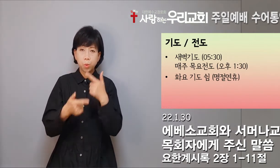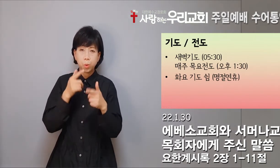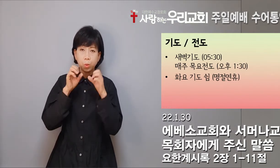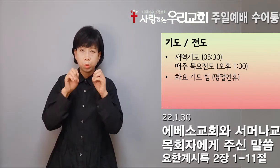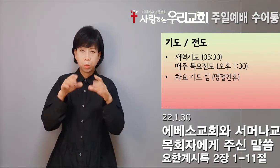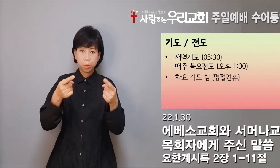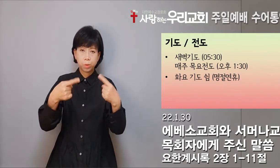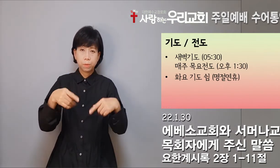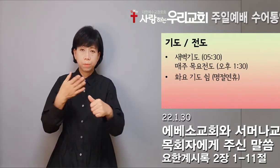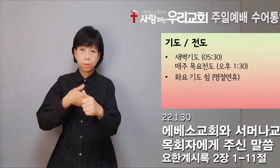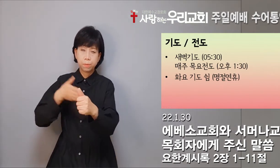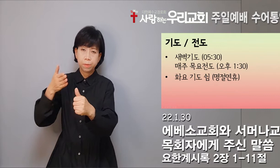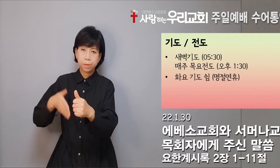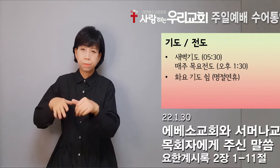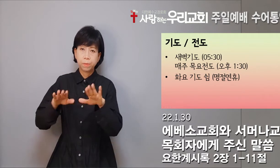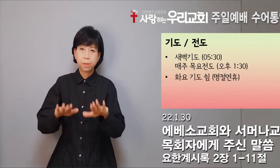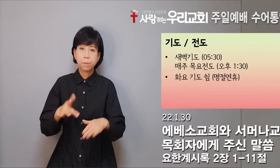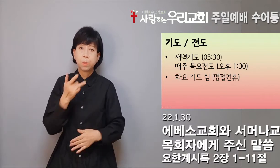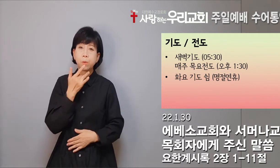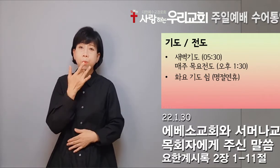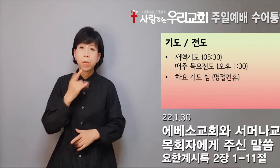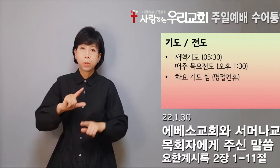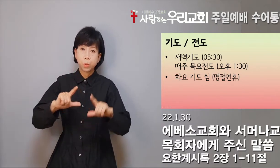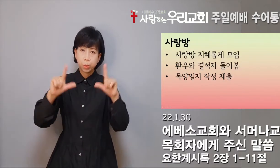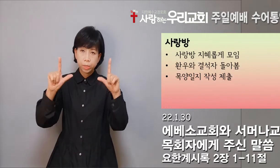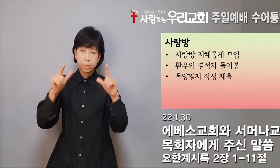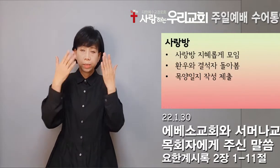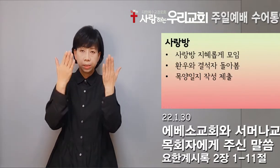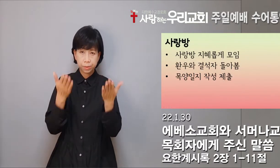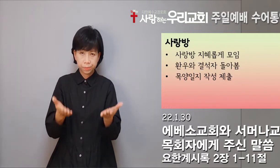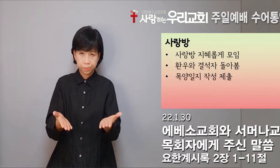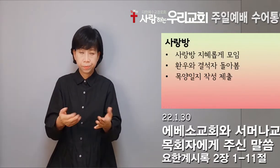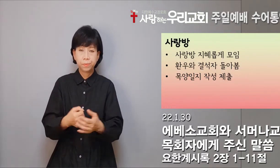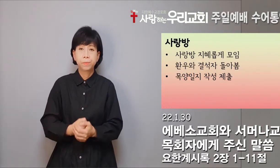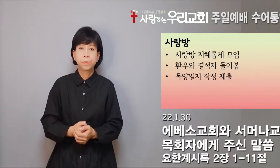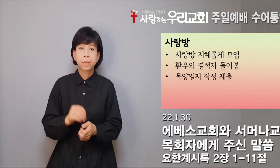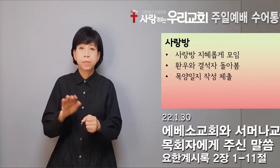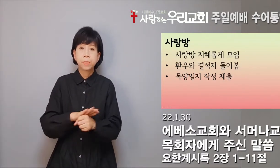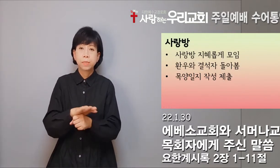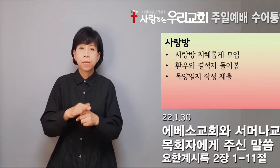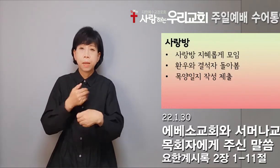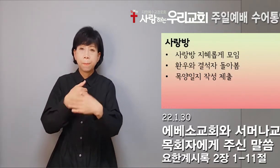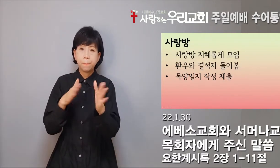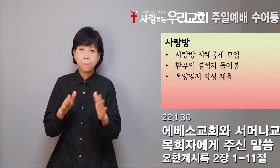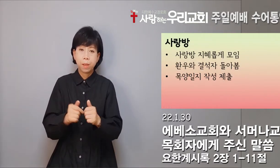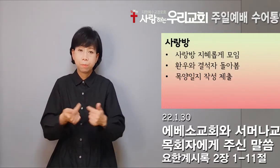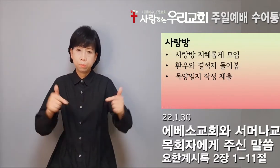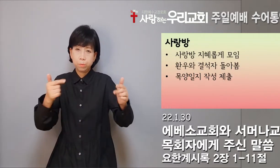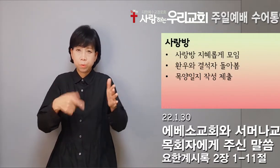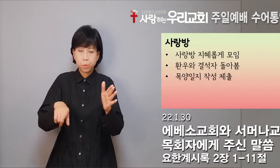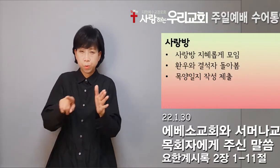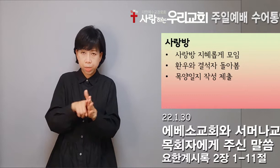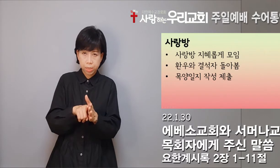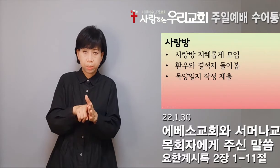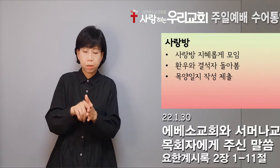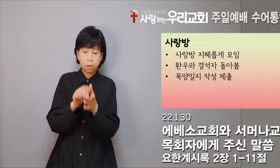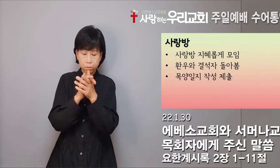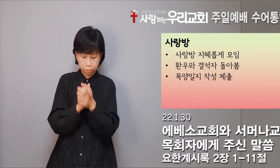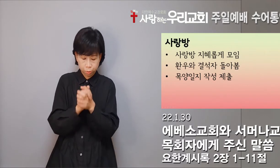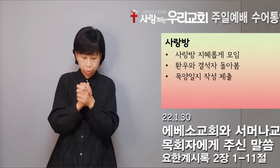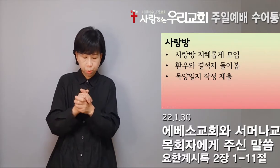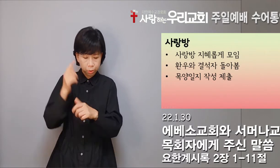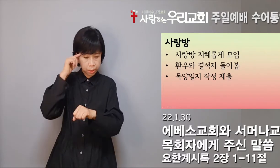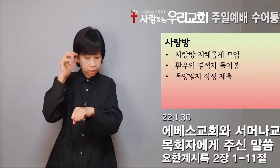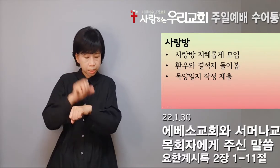주 화요 기도는 명절 연휴로 쉬도록 하겠습니다. 사랑방 활성화를 위해 기도해 주시고 지혜롭게 모이시기